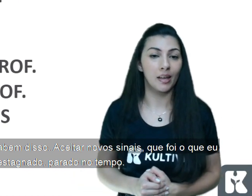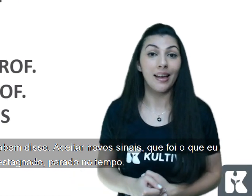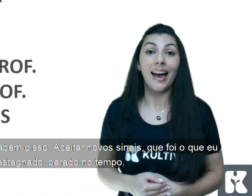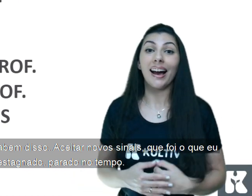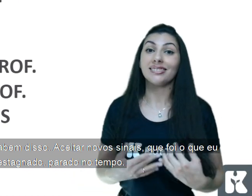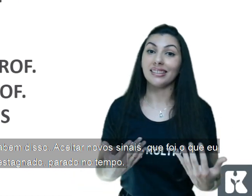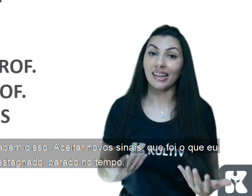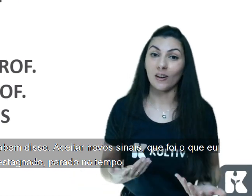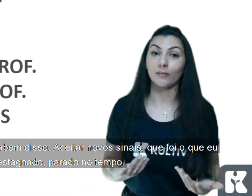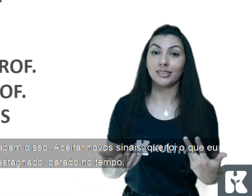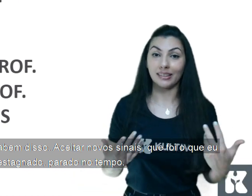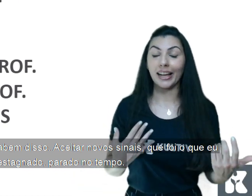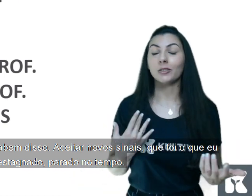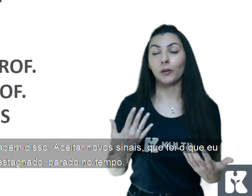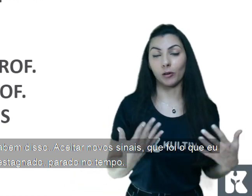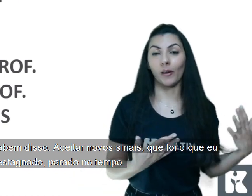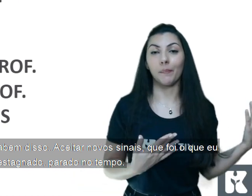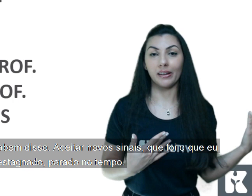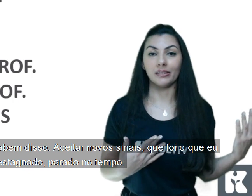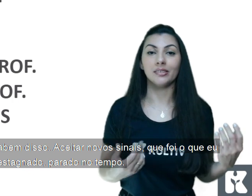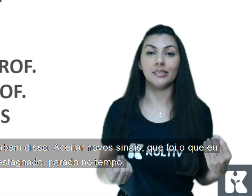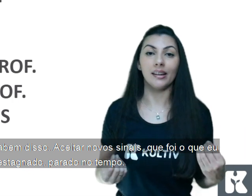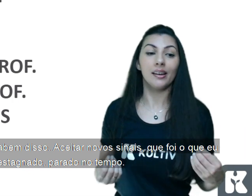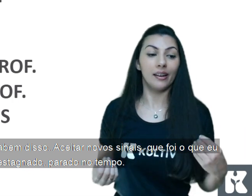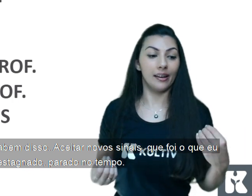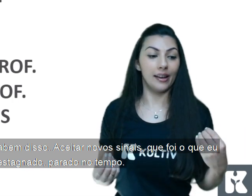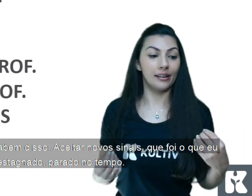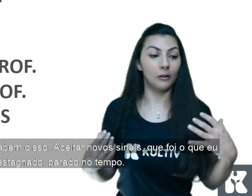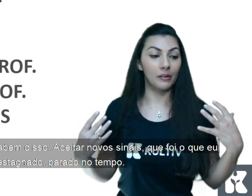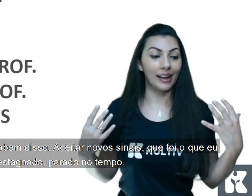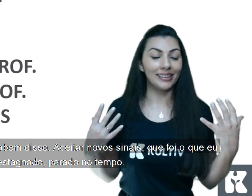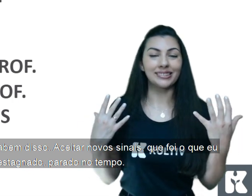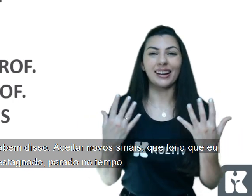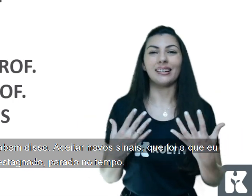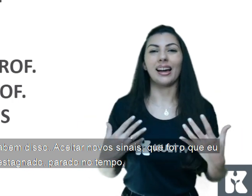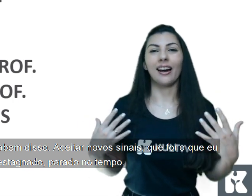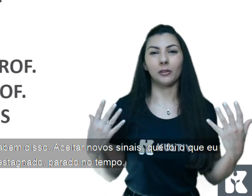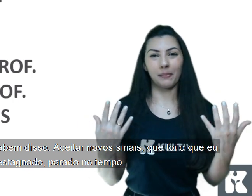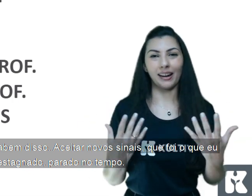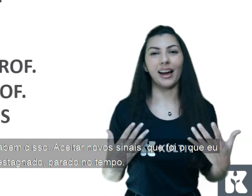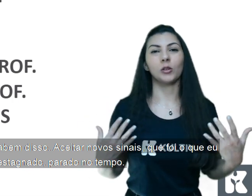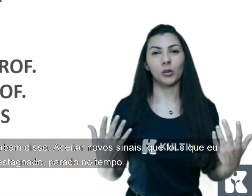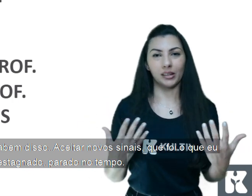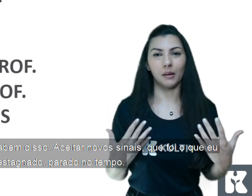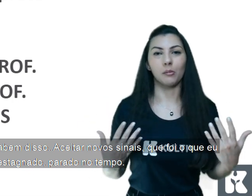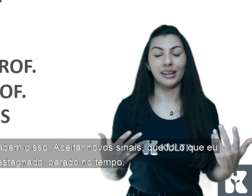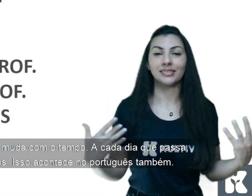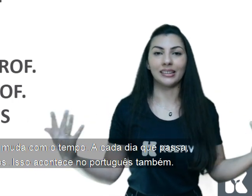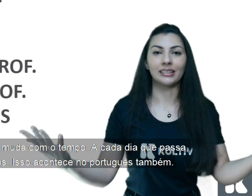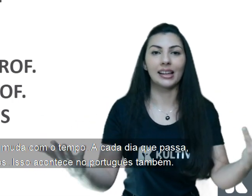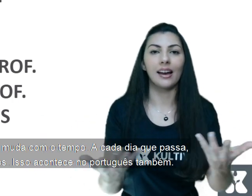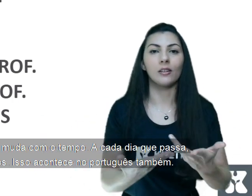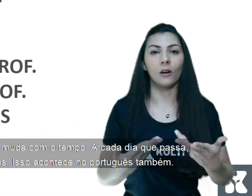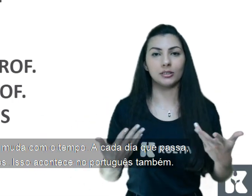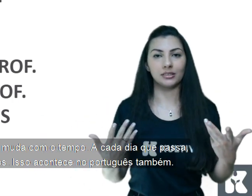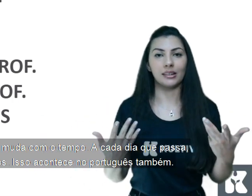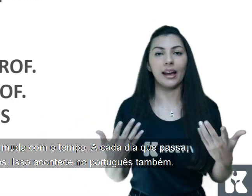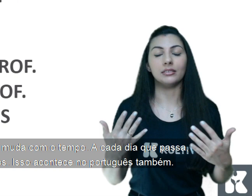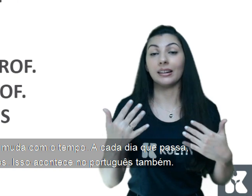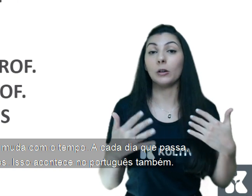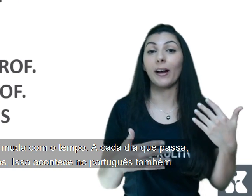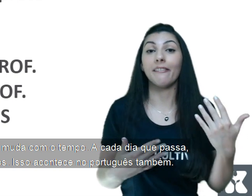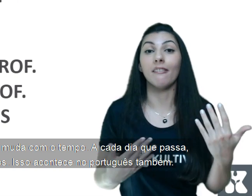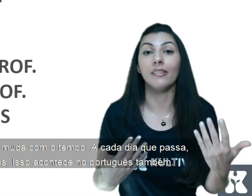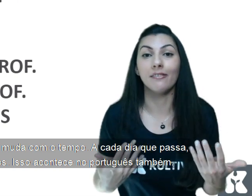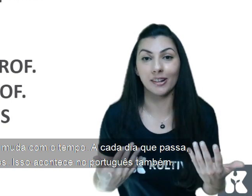disso. Aceitar novos sinais, que foi o que eu acabei de dizer, não ficar estagnado, parado no tempo, né? Aceitar novos